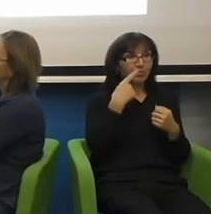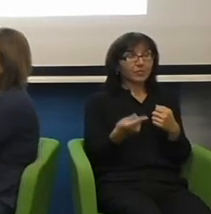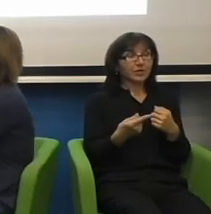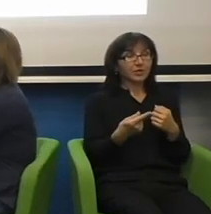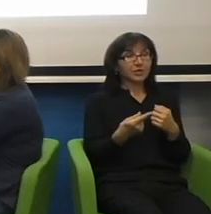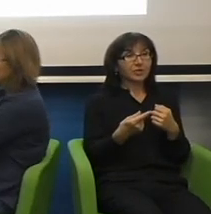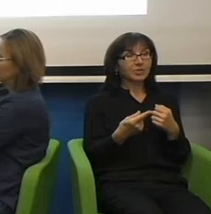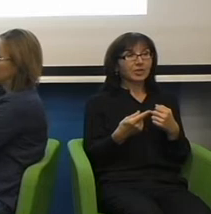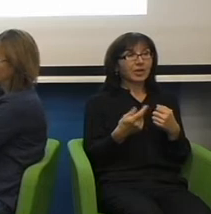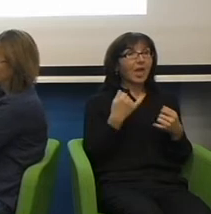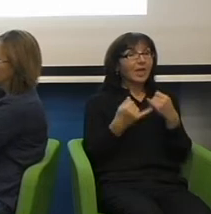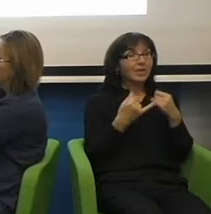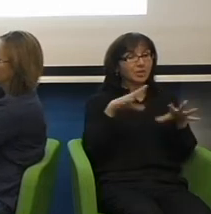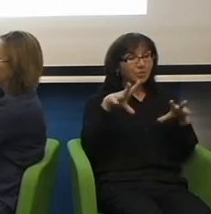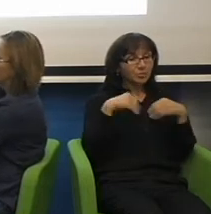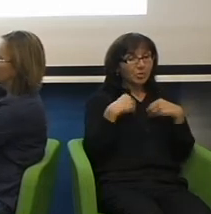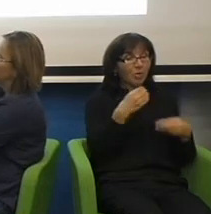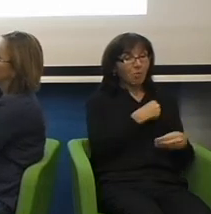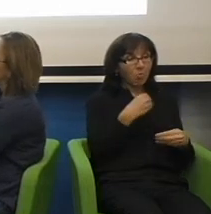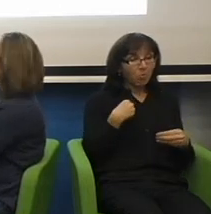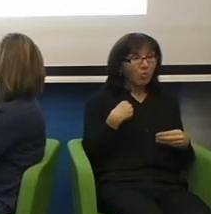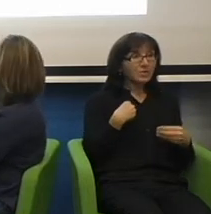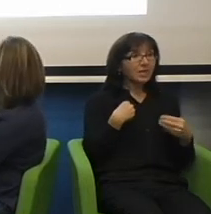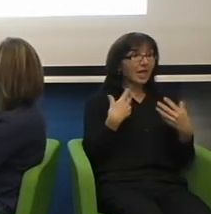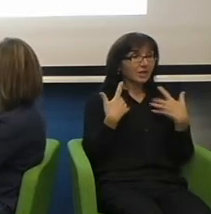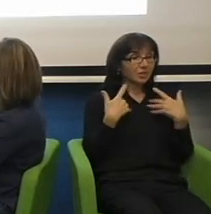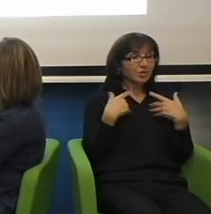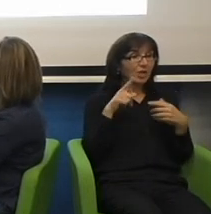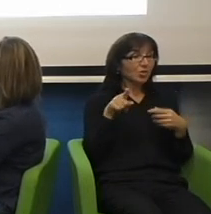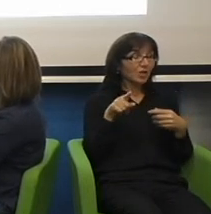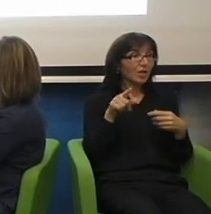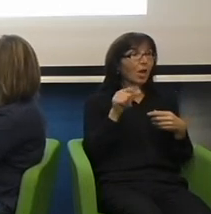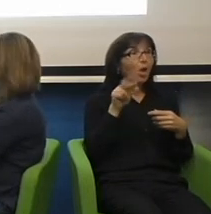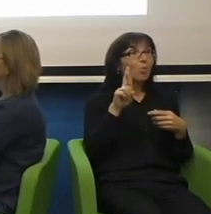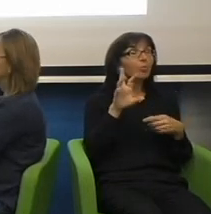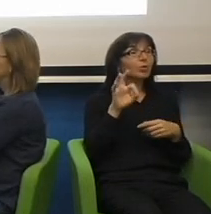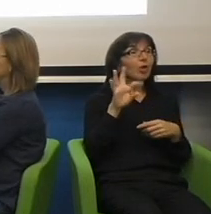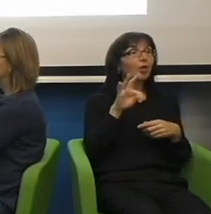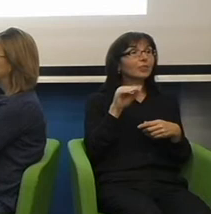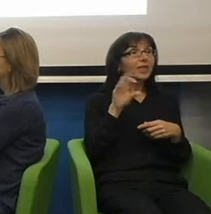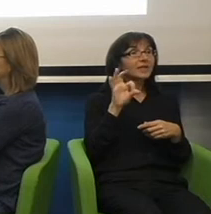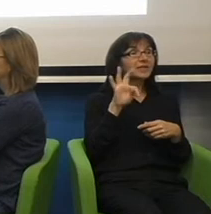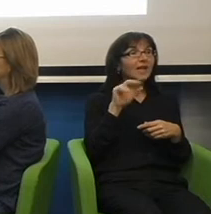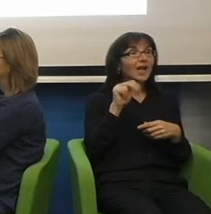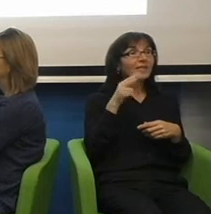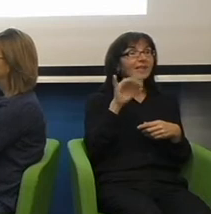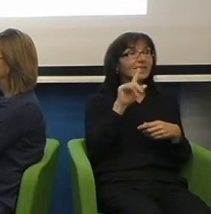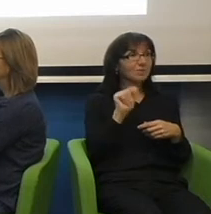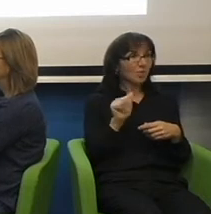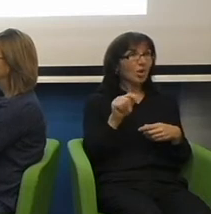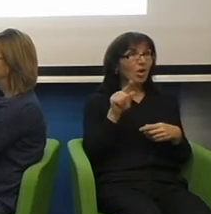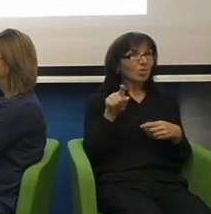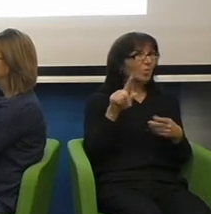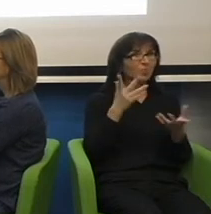bo skoro przyjęła tą polską tożsamość, to ten protestantyzm strasznie zgrzytał, więc twierdziła zawsze,